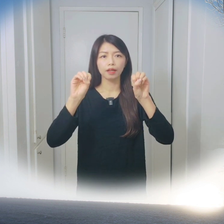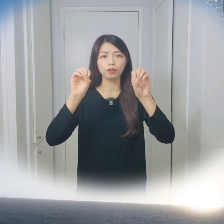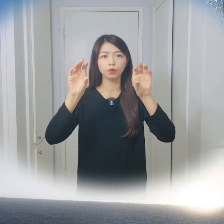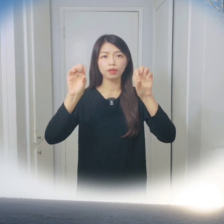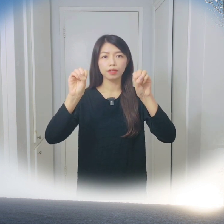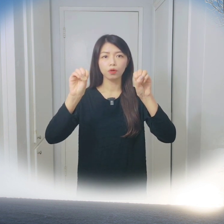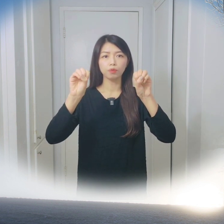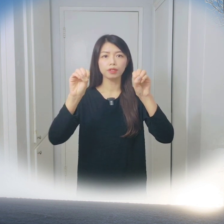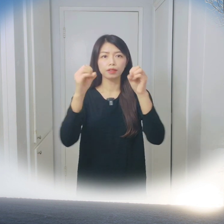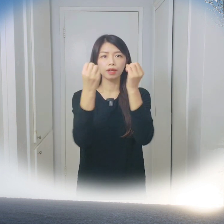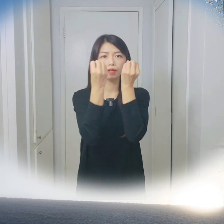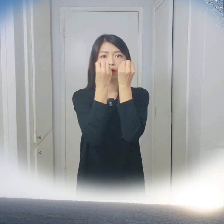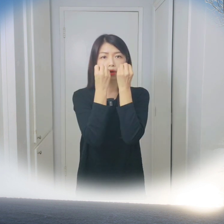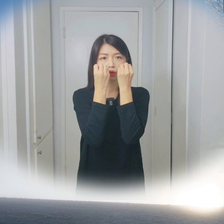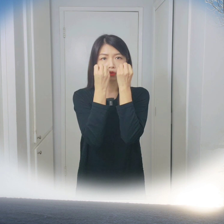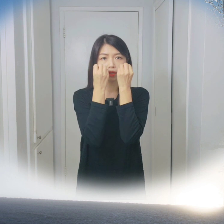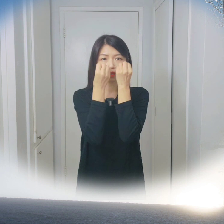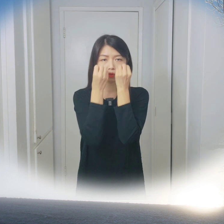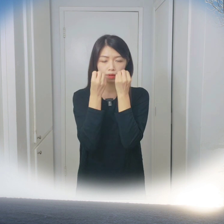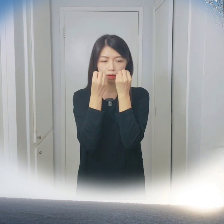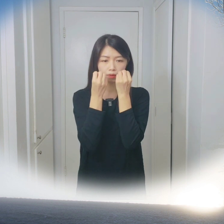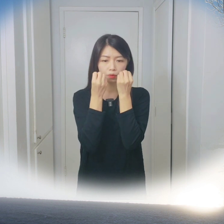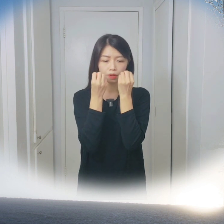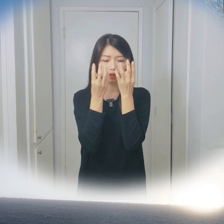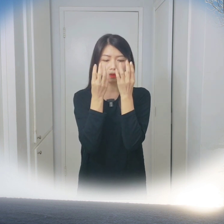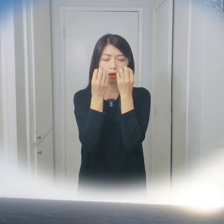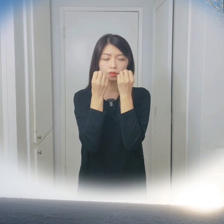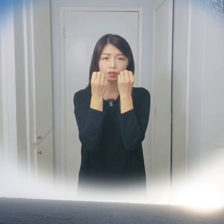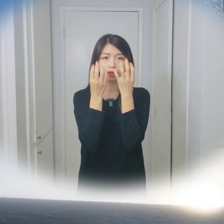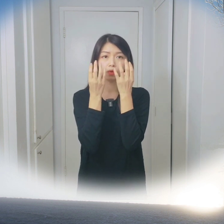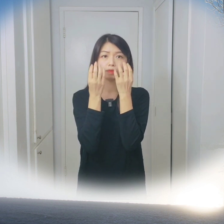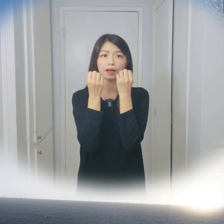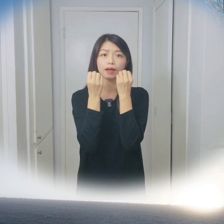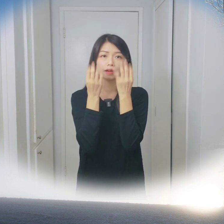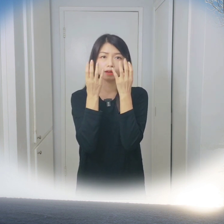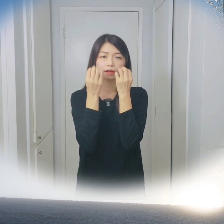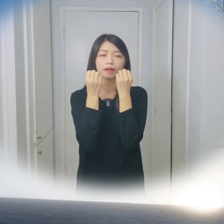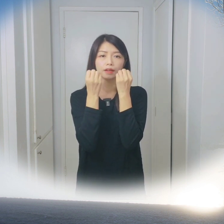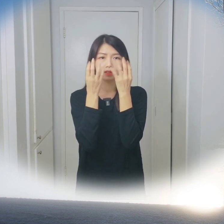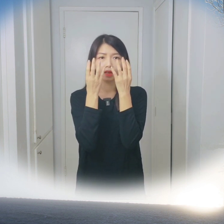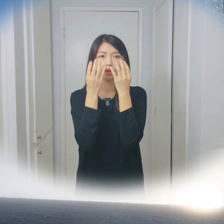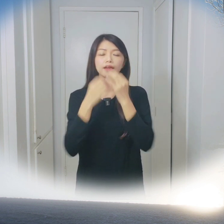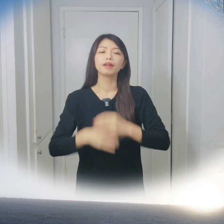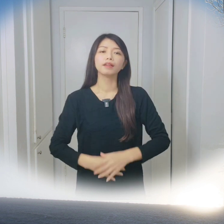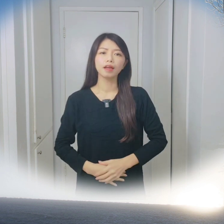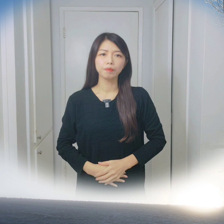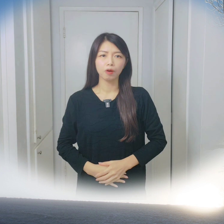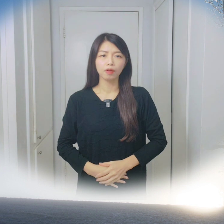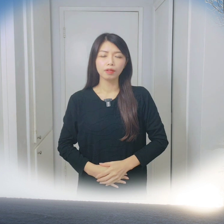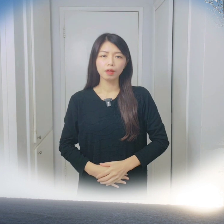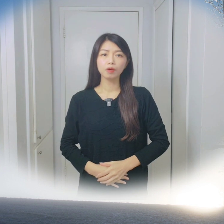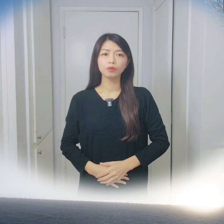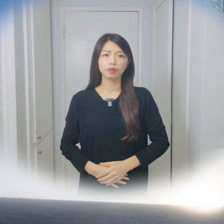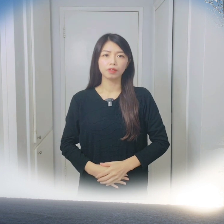이렇게 양손을 살짝 오므린 상태에서 눈이 있는 쪽에서 손을 이렇게 펴주시는 거예요. 새롭다. 새